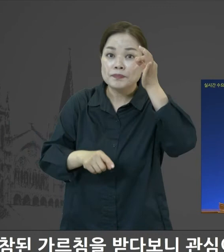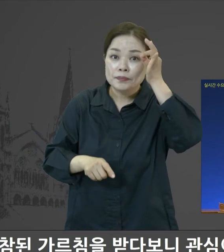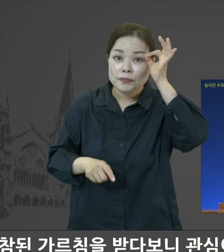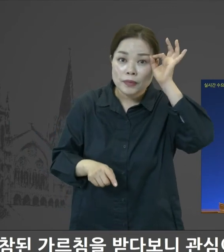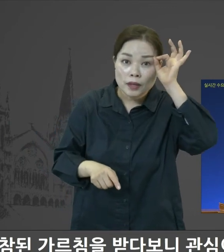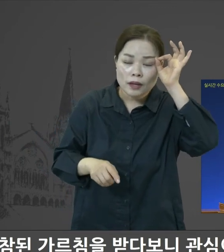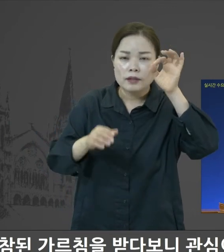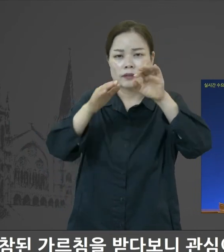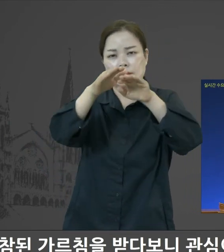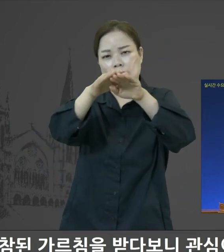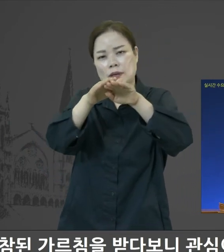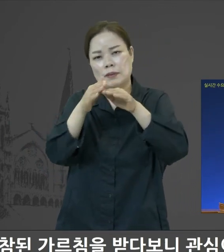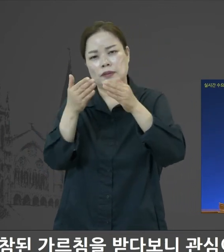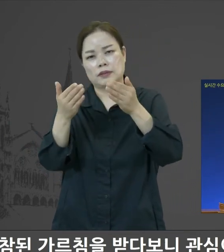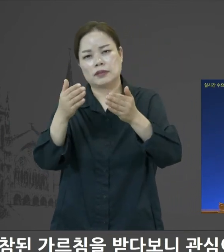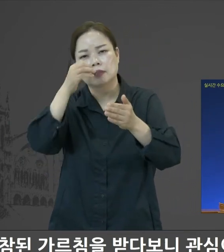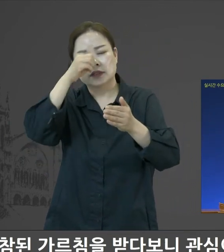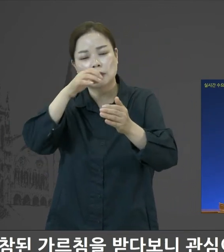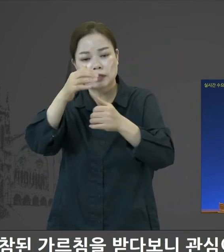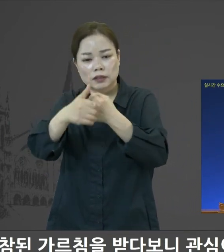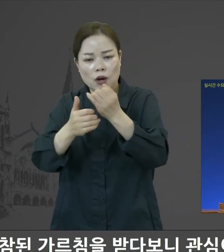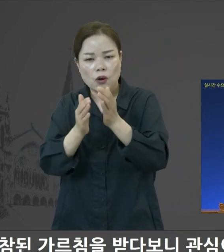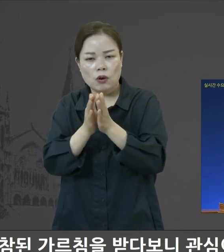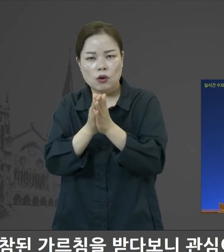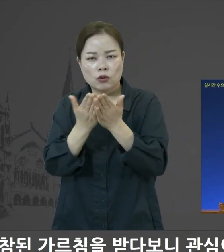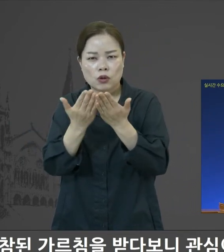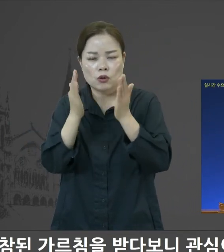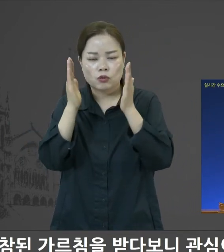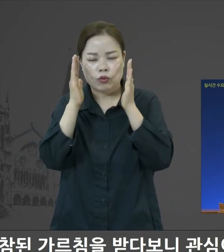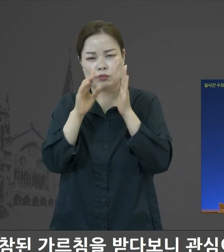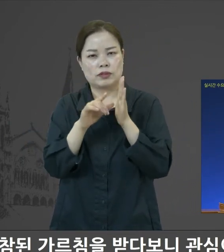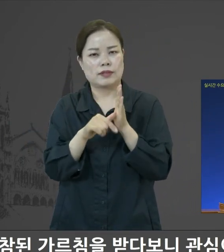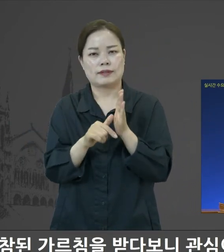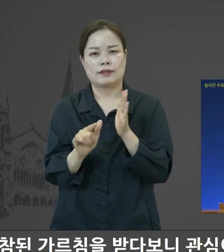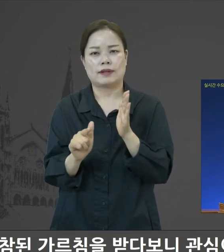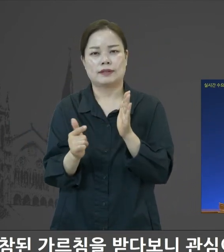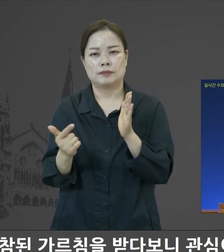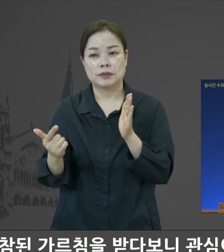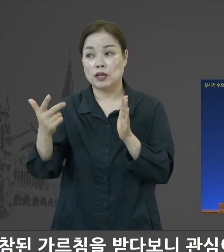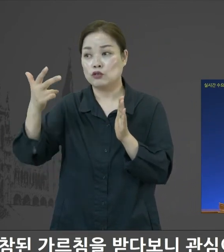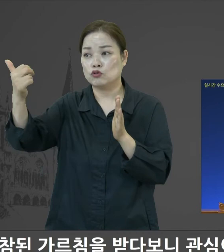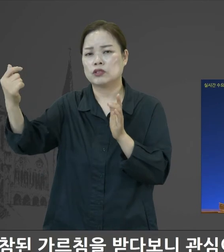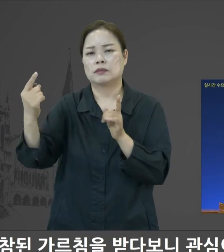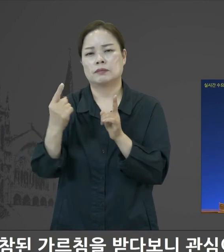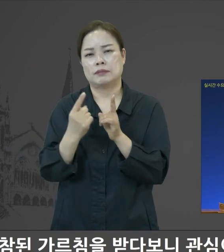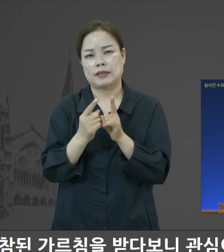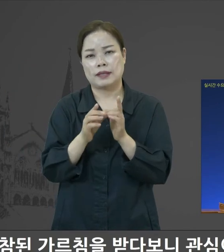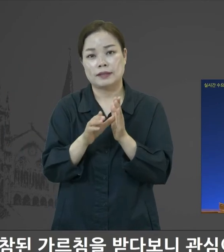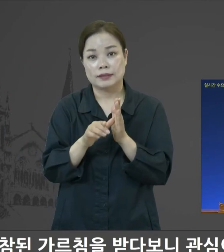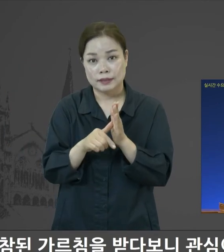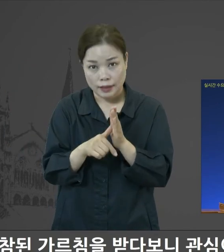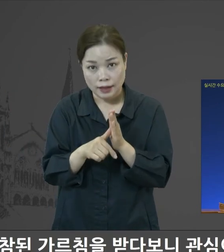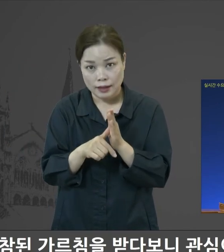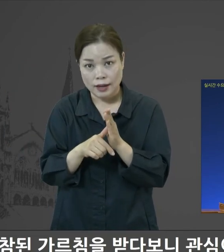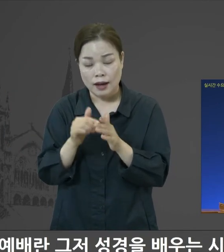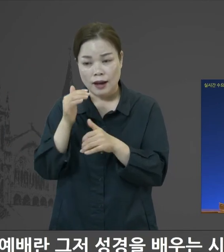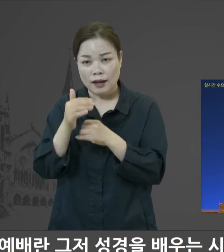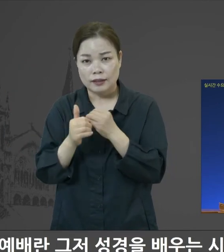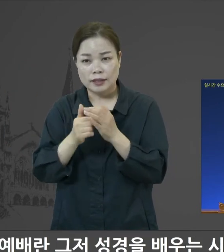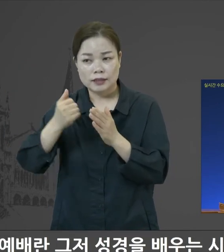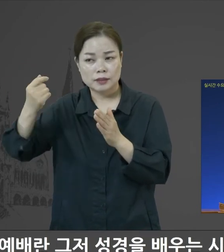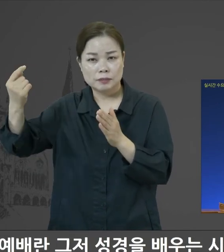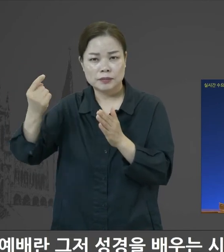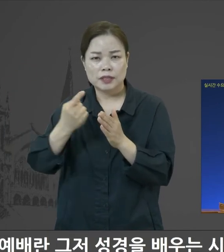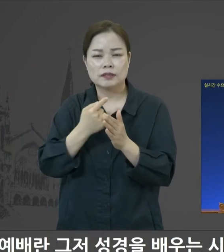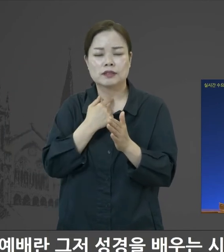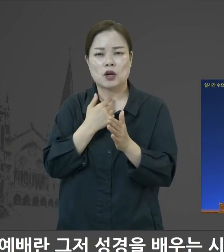여러분, 예배란 그저 성경을 배우는 성경 공부 시간이 아닙니다. 주님을 만나는 시간입니다. 하나님의 임재를